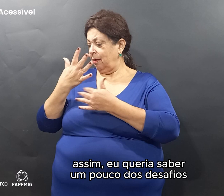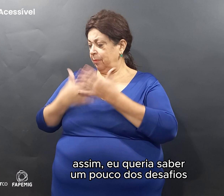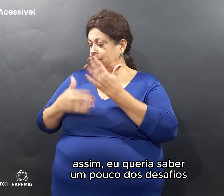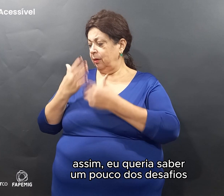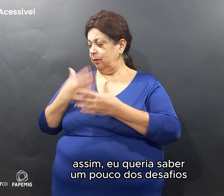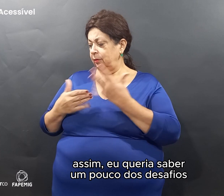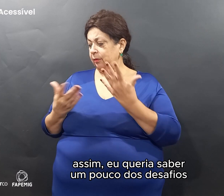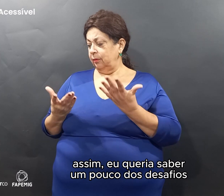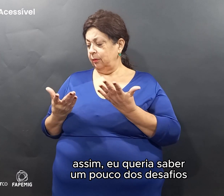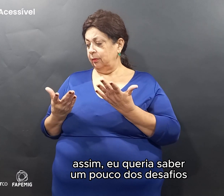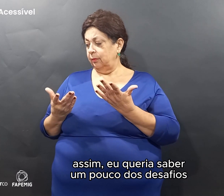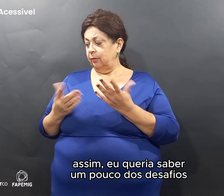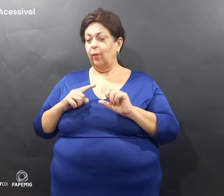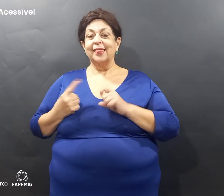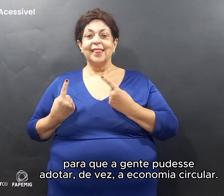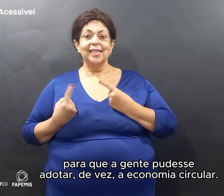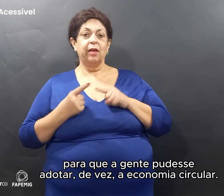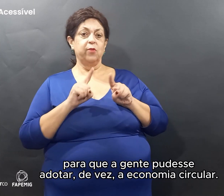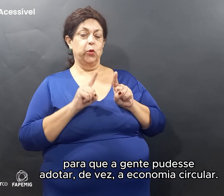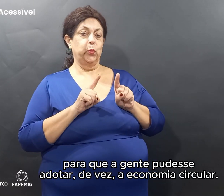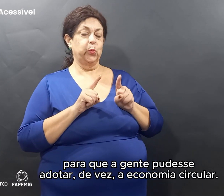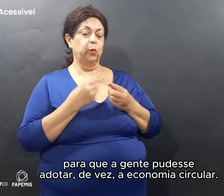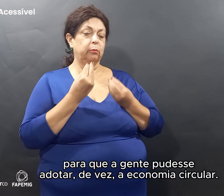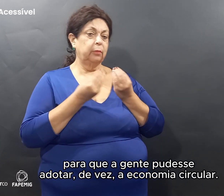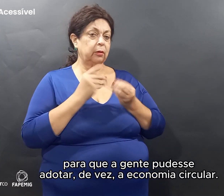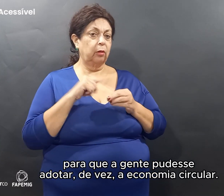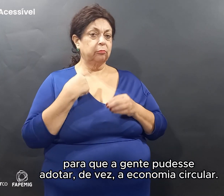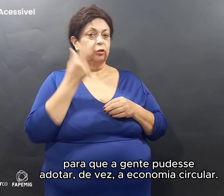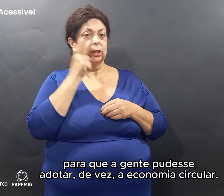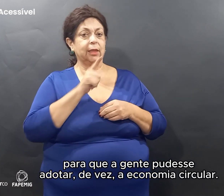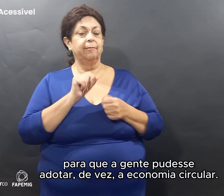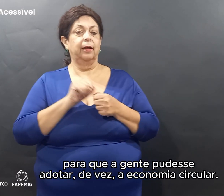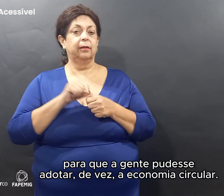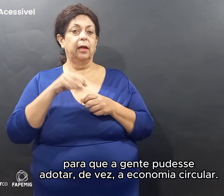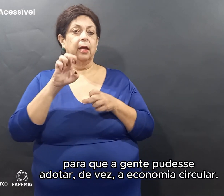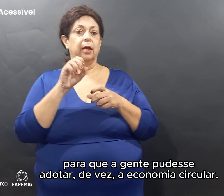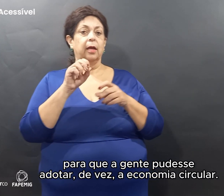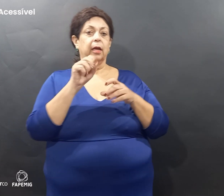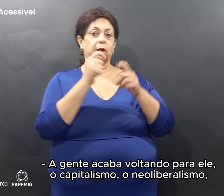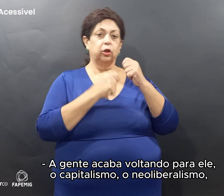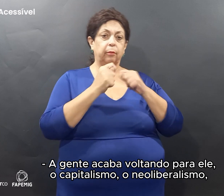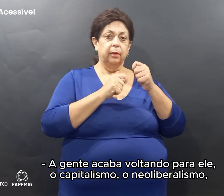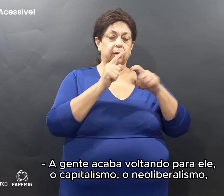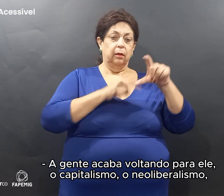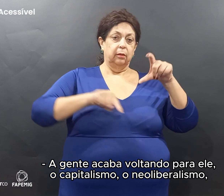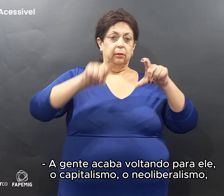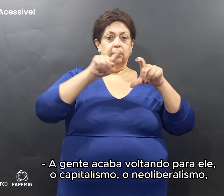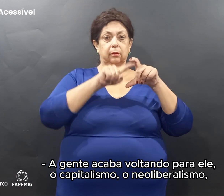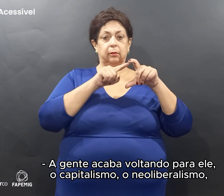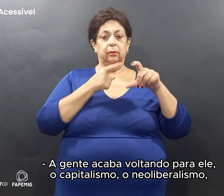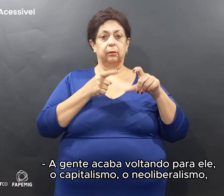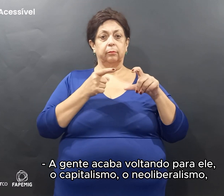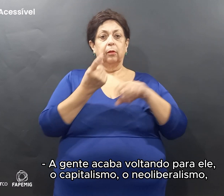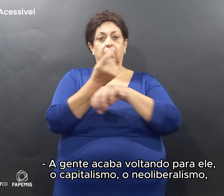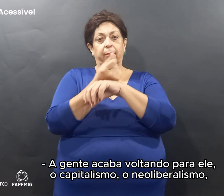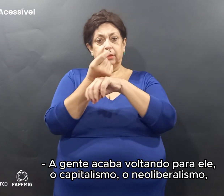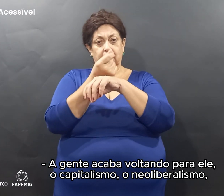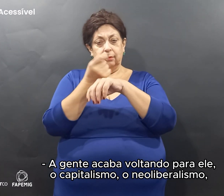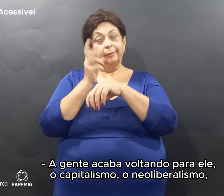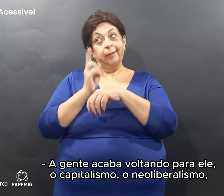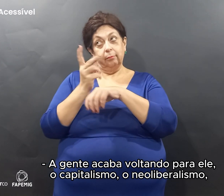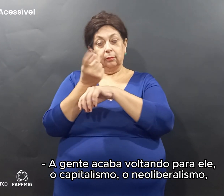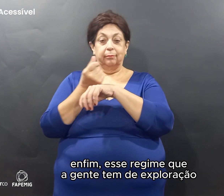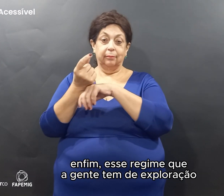assim, eu queria saber um pouco dos desafios para que a gente pudesse adotar de vez a economia circular. A gente acaba voltando para ele, o capitalismo, né?